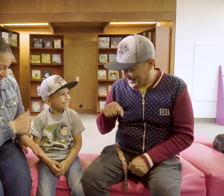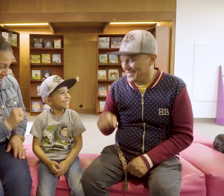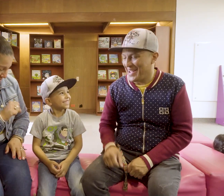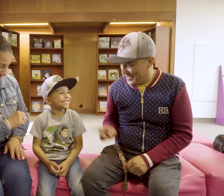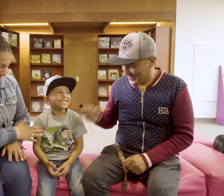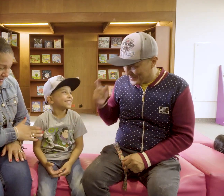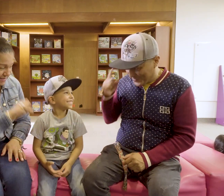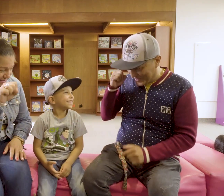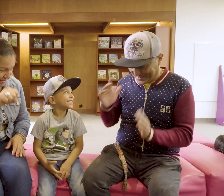Sí, sí me gusta.